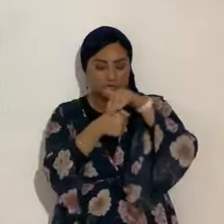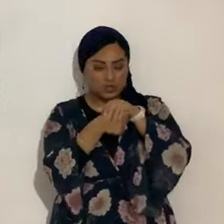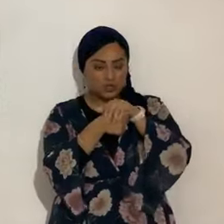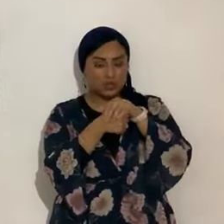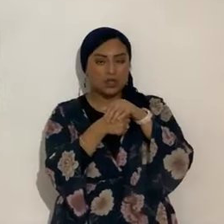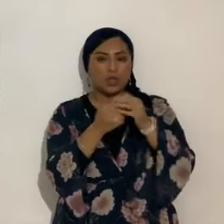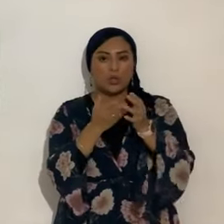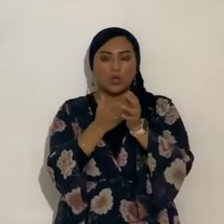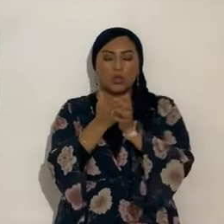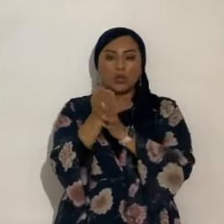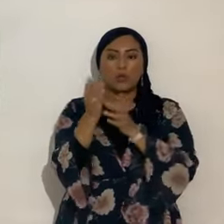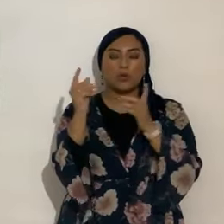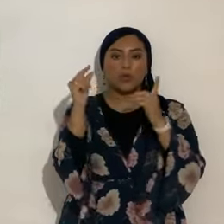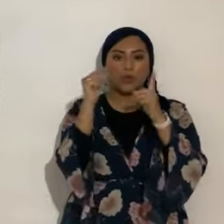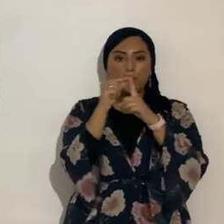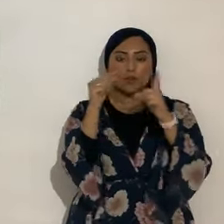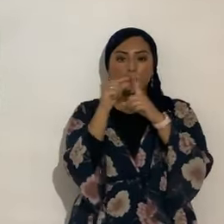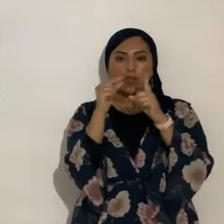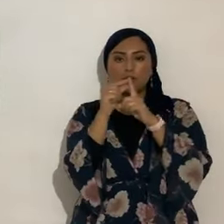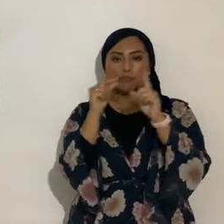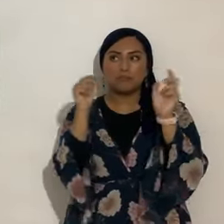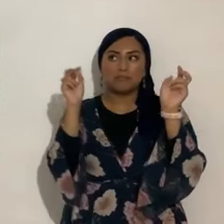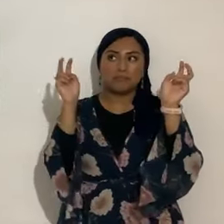palabras que parecen